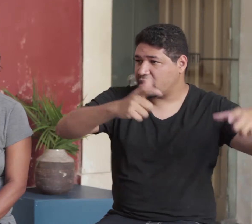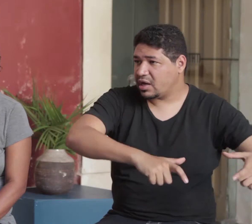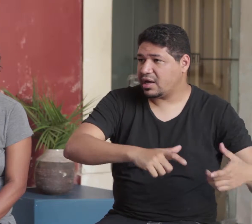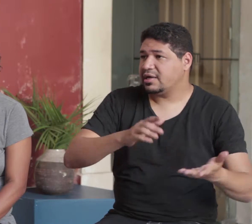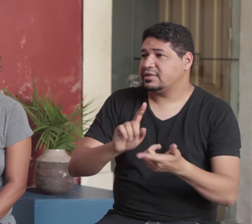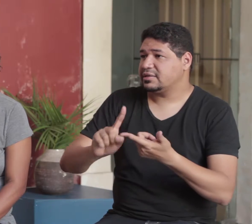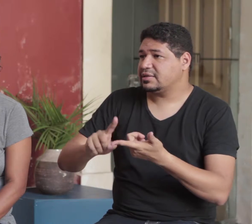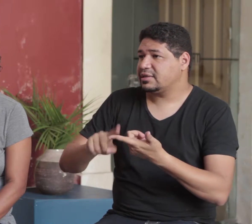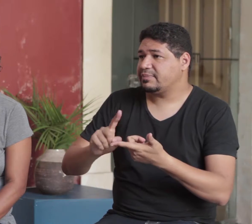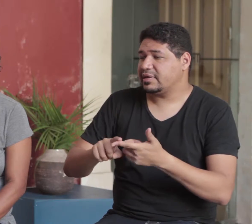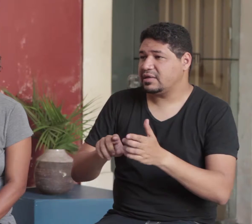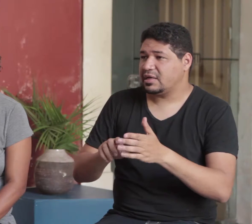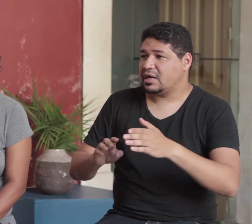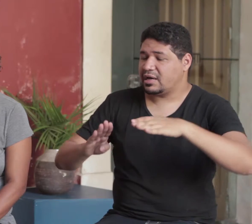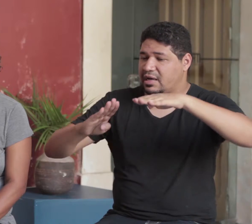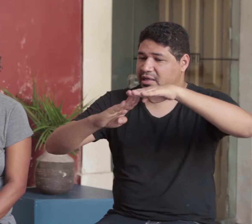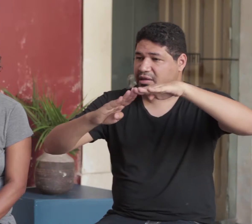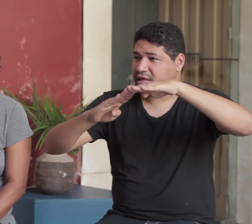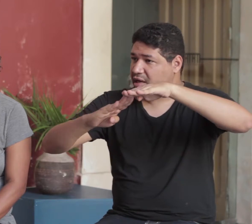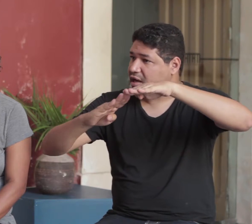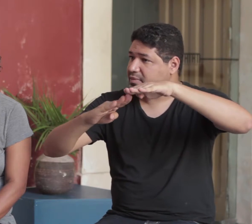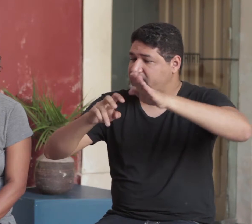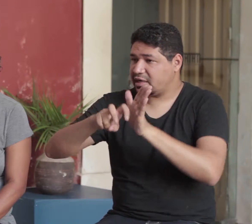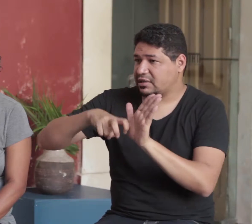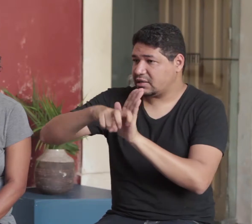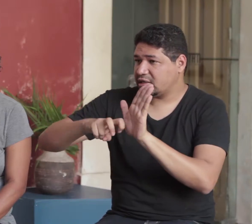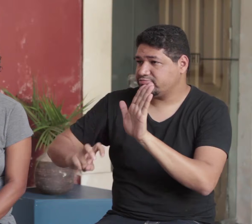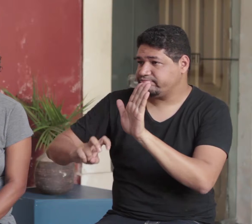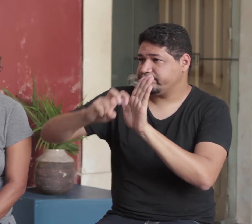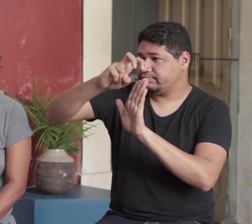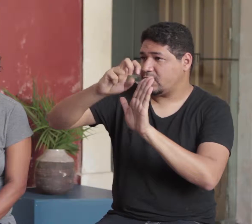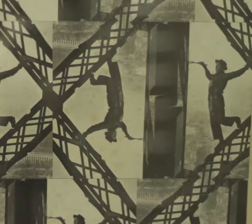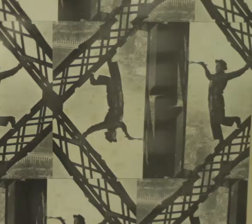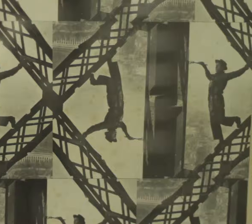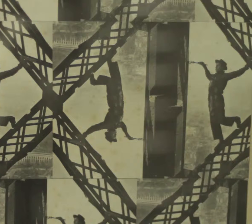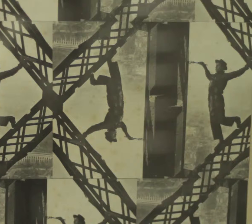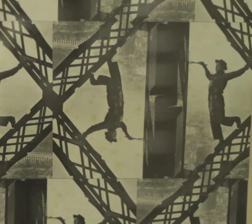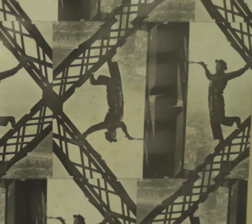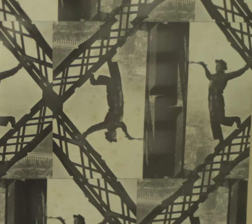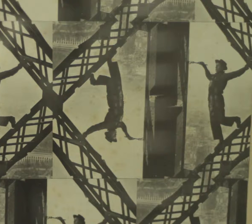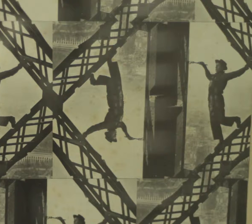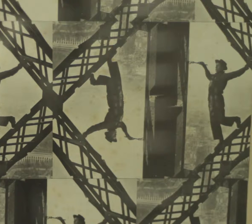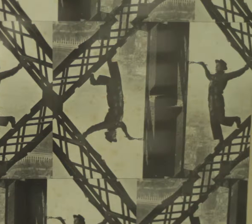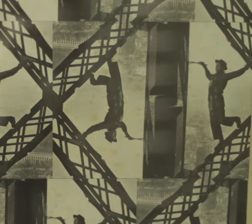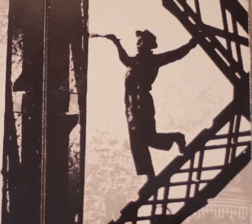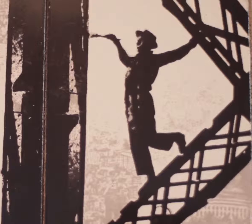que têm deficiência motora Como os cadeirantes Hernani traduz em Libras Detalhe do cartema Pintor na Torre